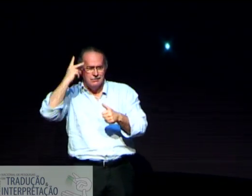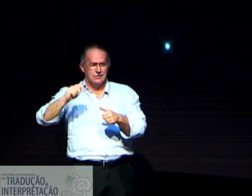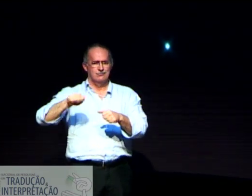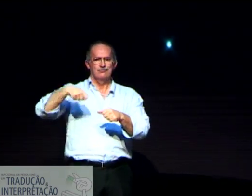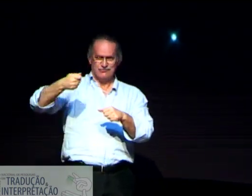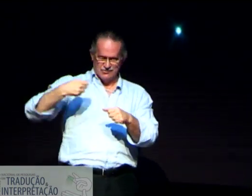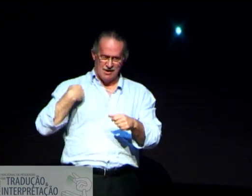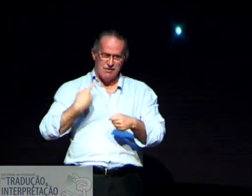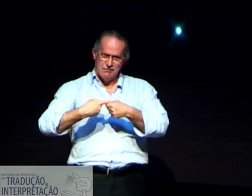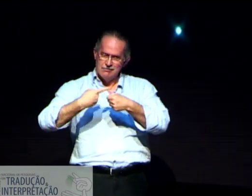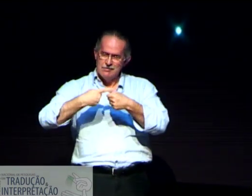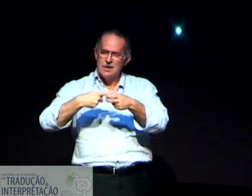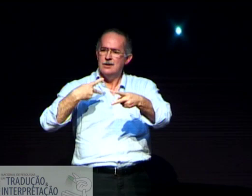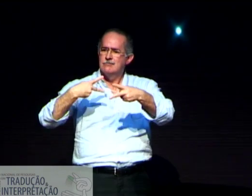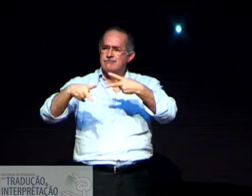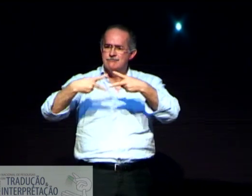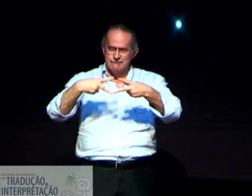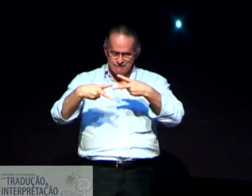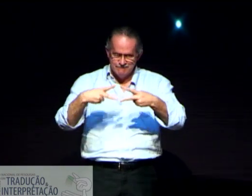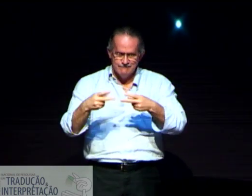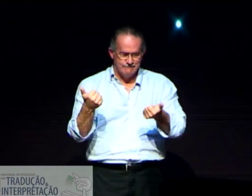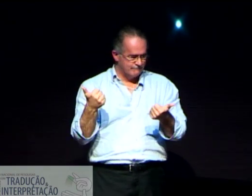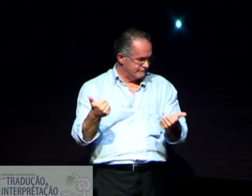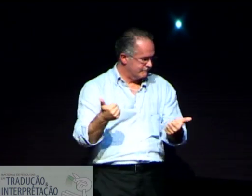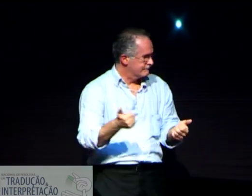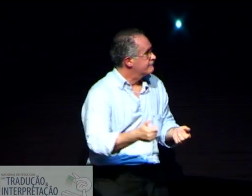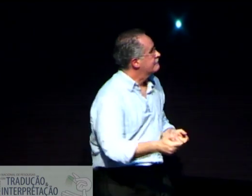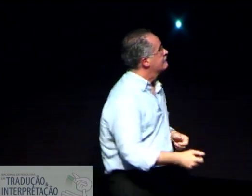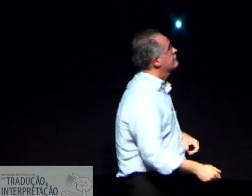Eu residia numa cidade do interior de São Paulo,